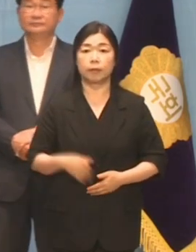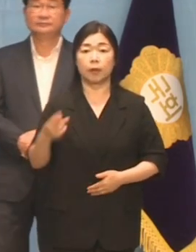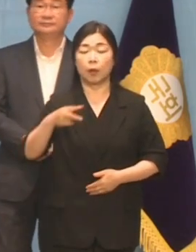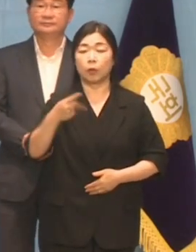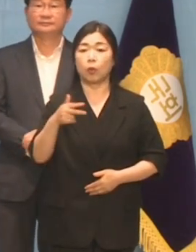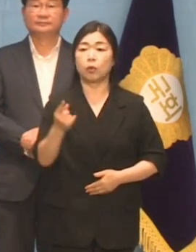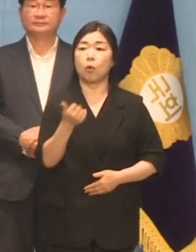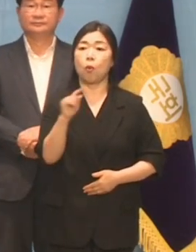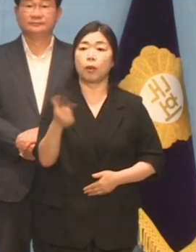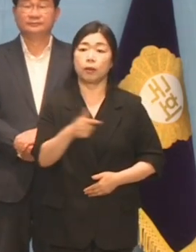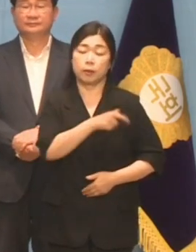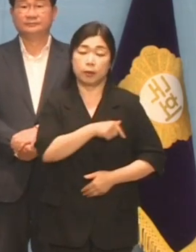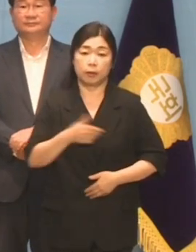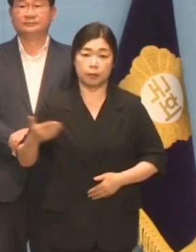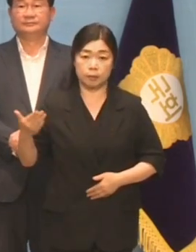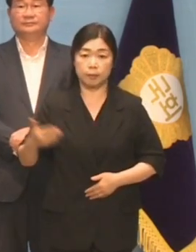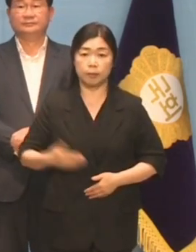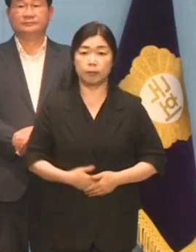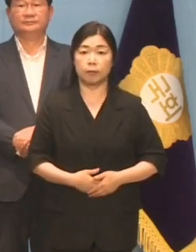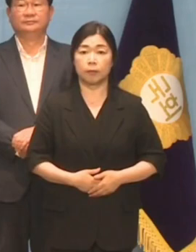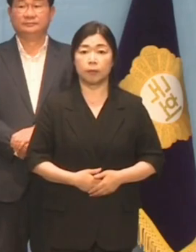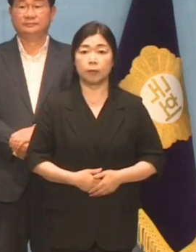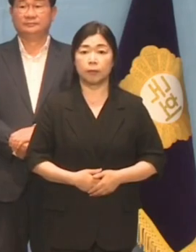그리고 도종환 의원님 모셨습니다.